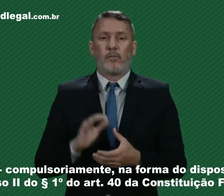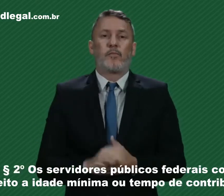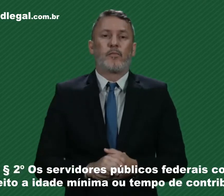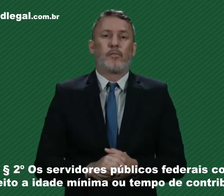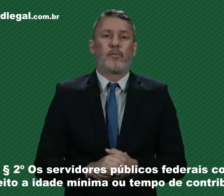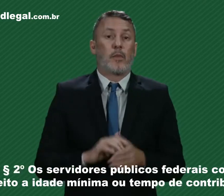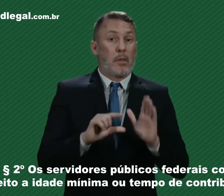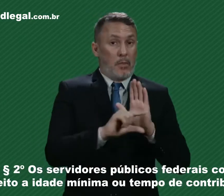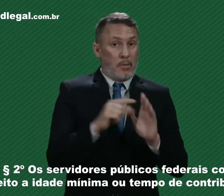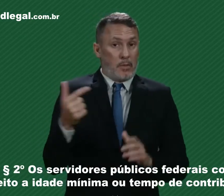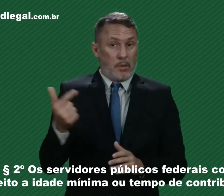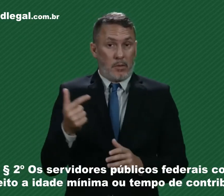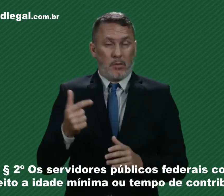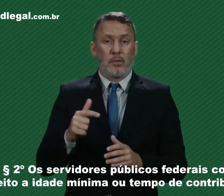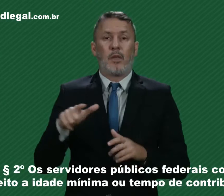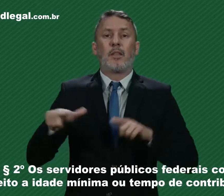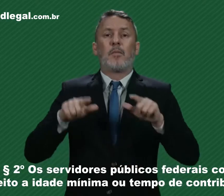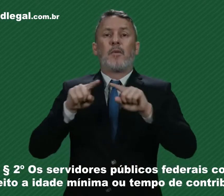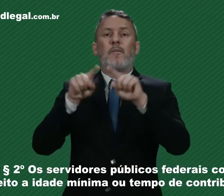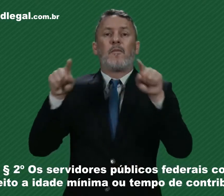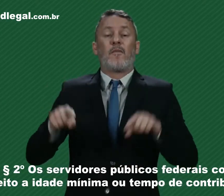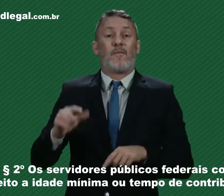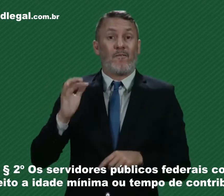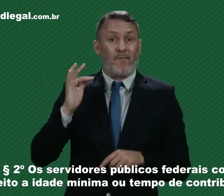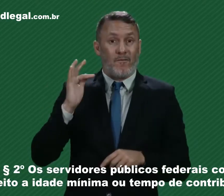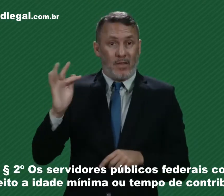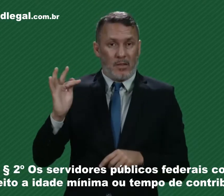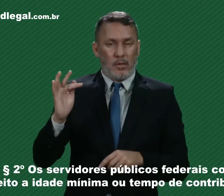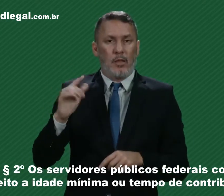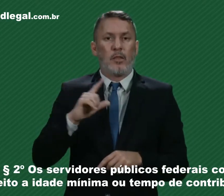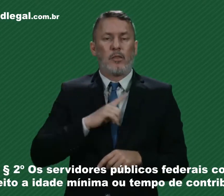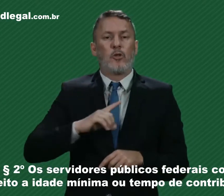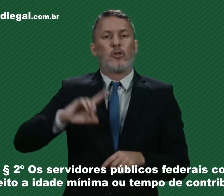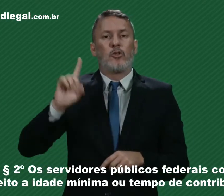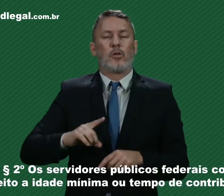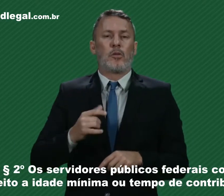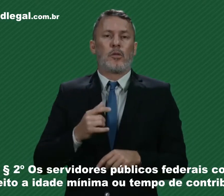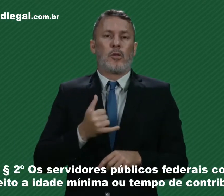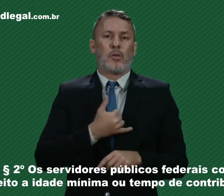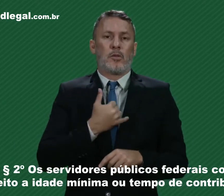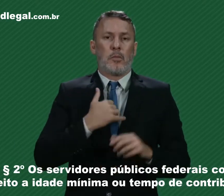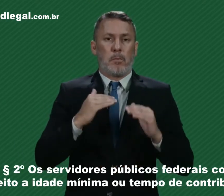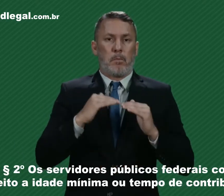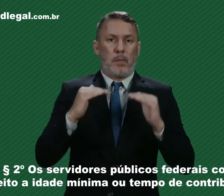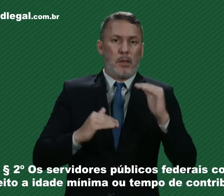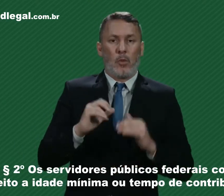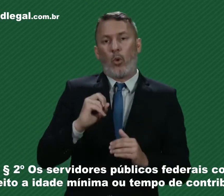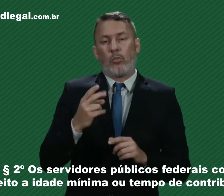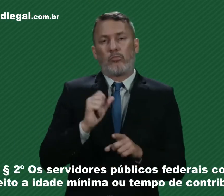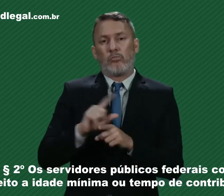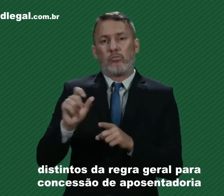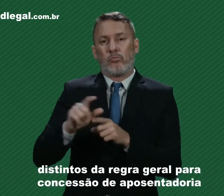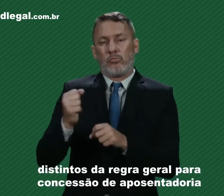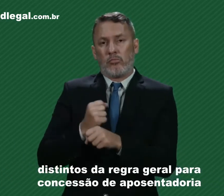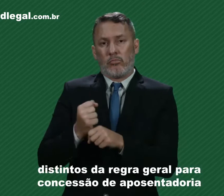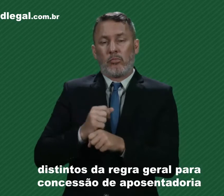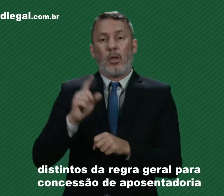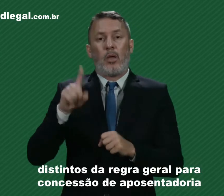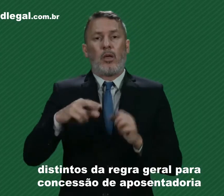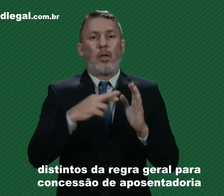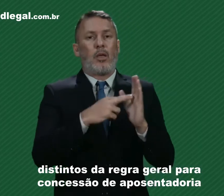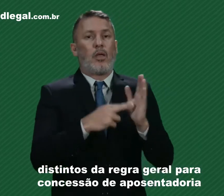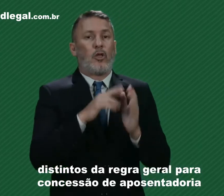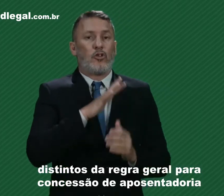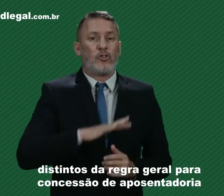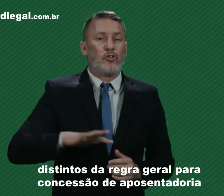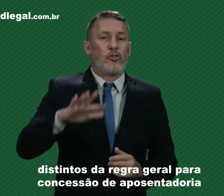Federal. Parágrafo 2º. Os servidores públicos federais com direito à idade mínima ou tempo de contribuição distintos da